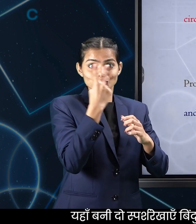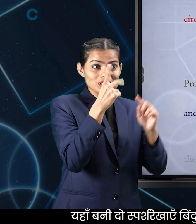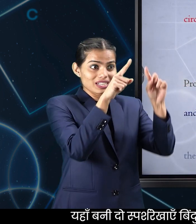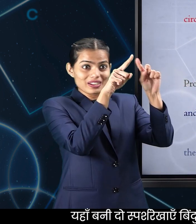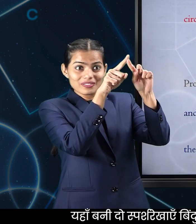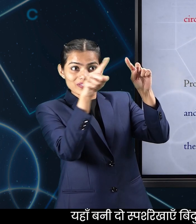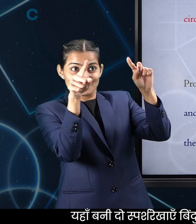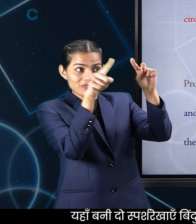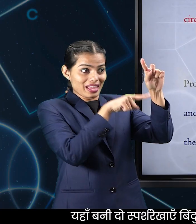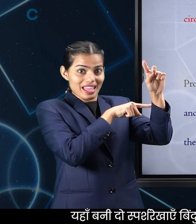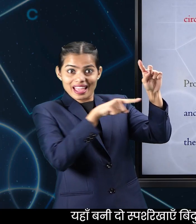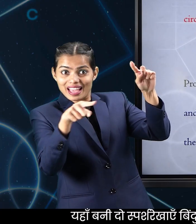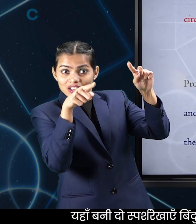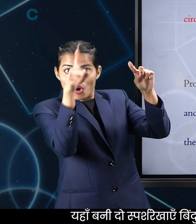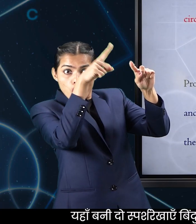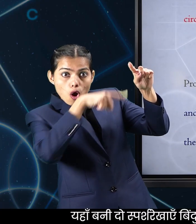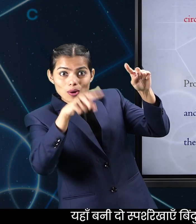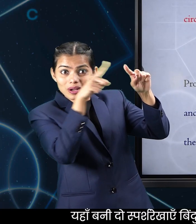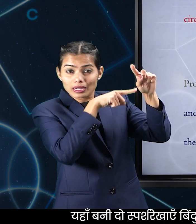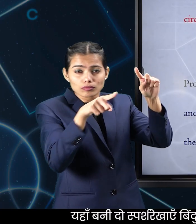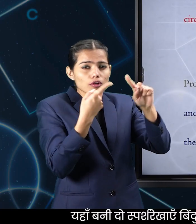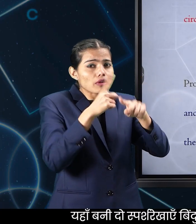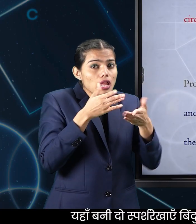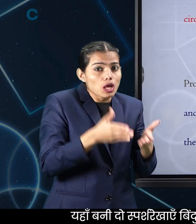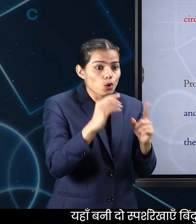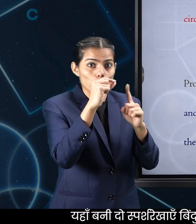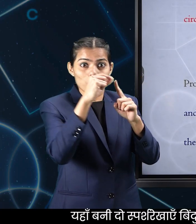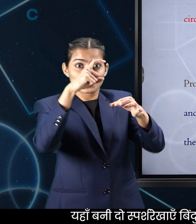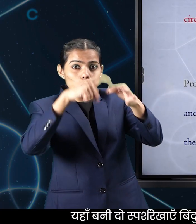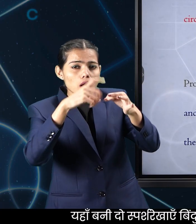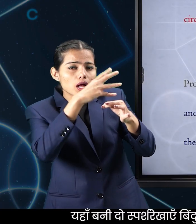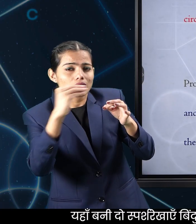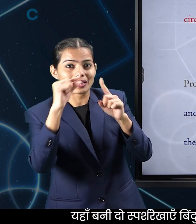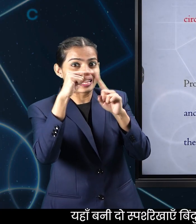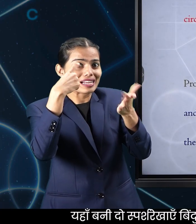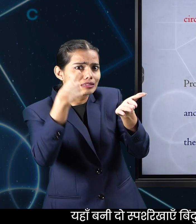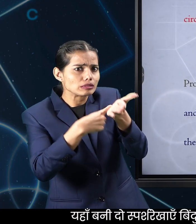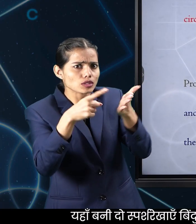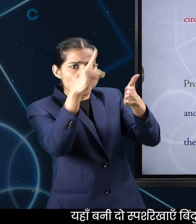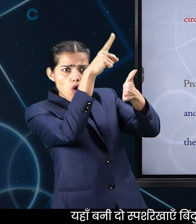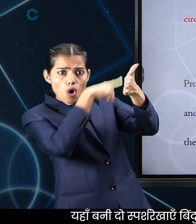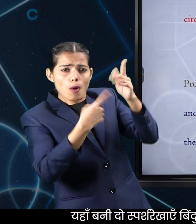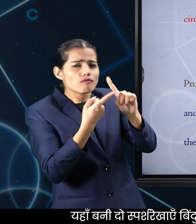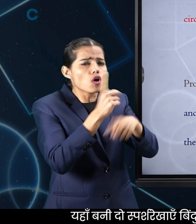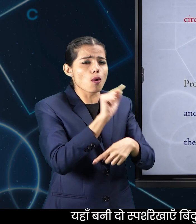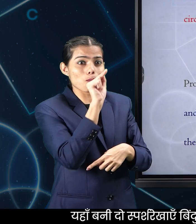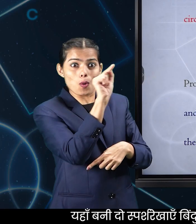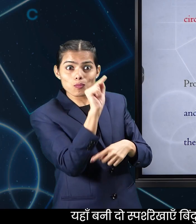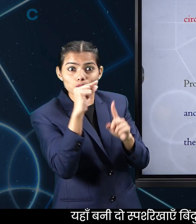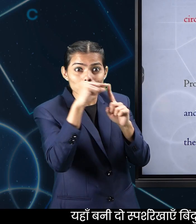यहाँ बनी दो स्पर्शरेखियां बिंदु P से वृत्त पर PQ और PR है जैसा कि चित्र में